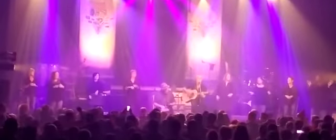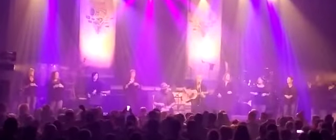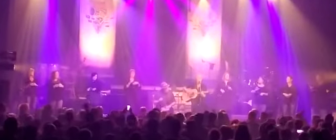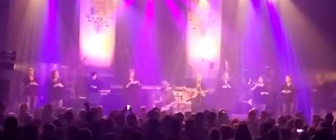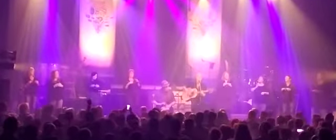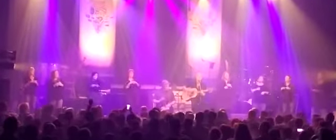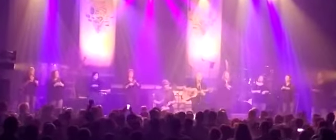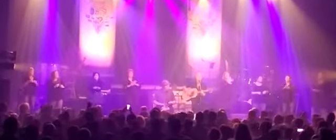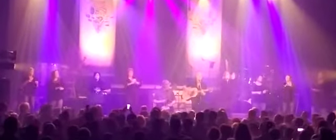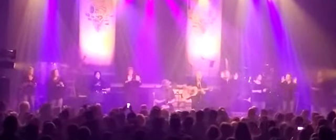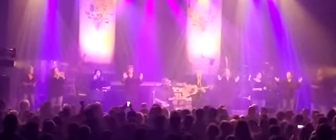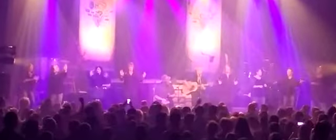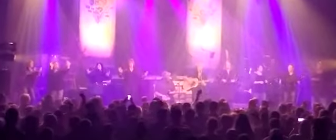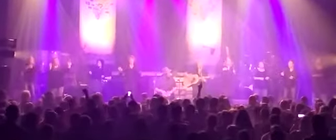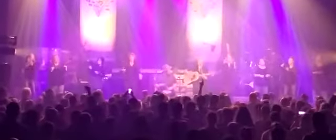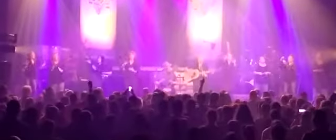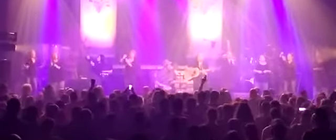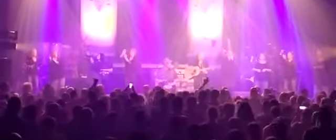monde. On vous souhaite.